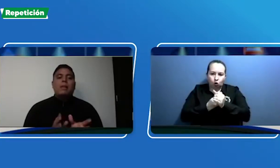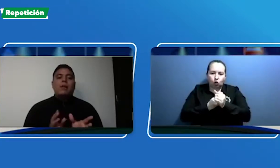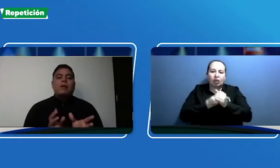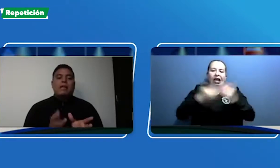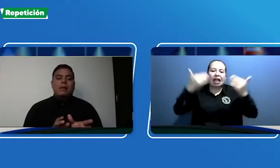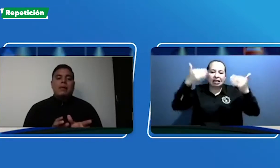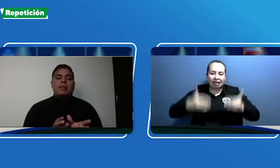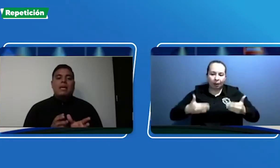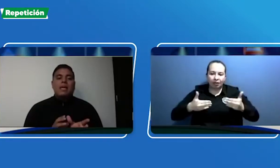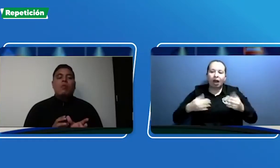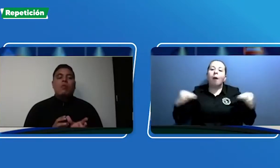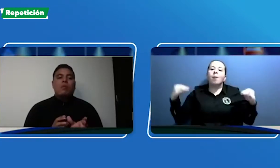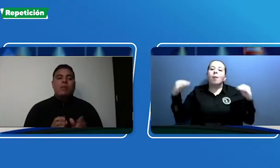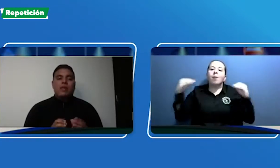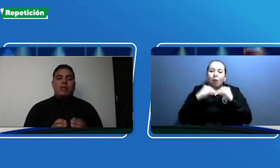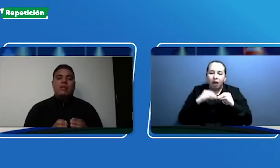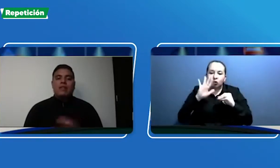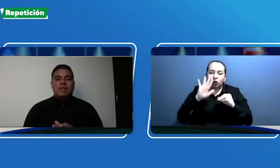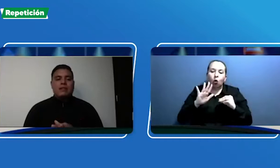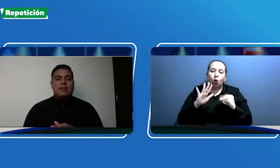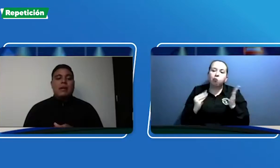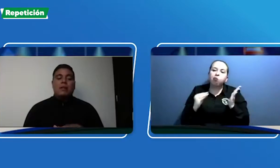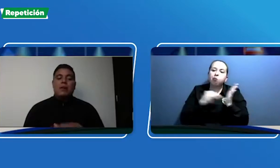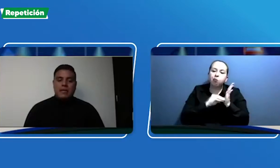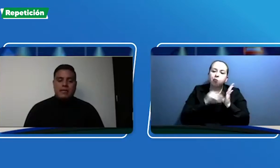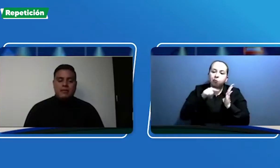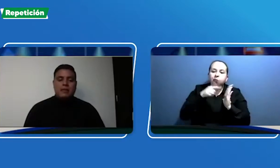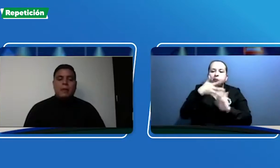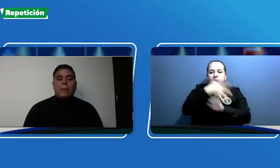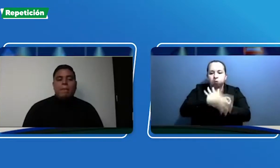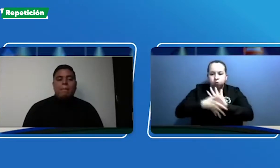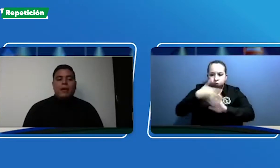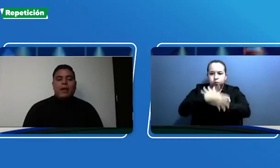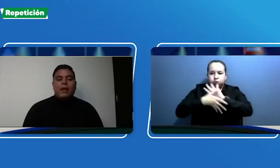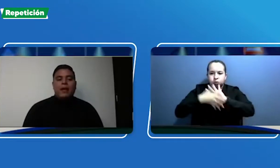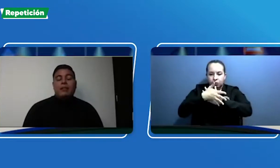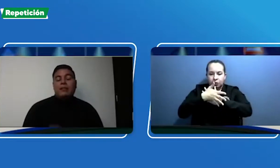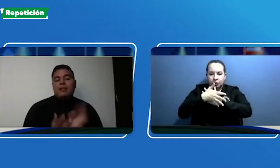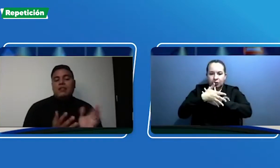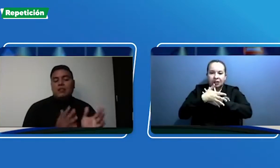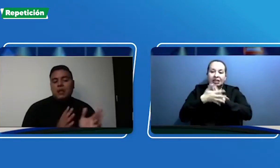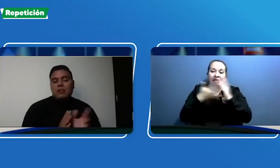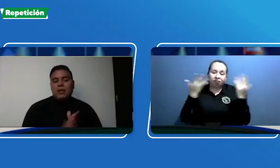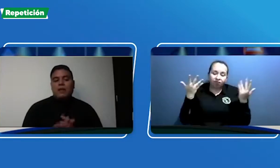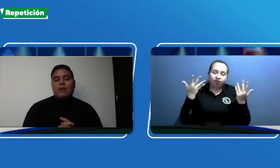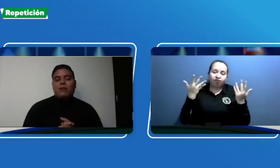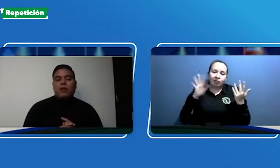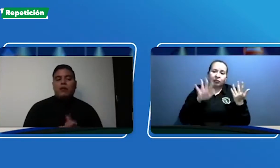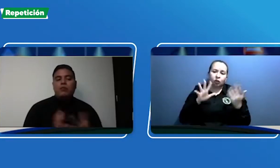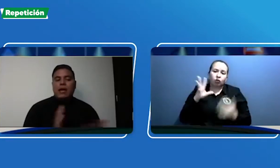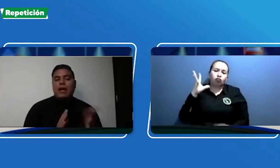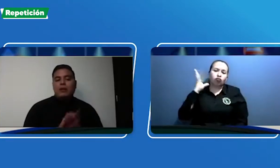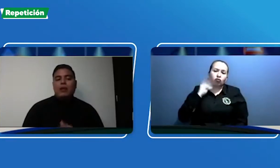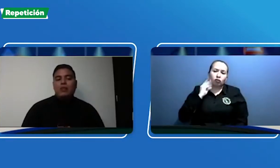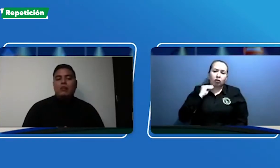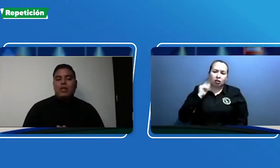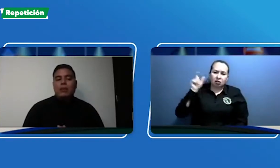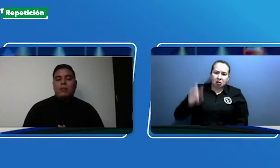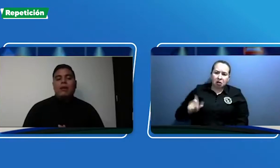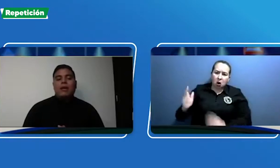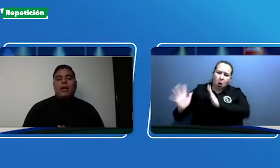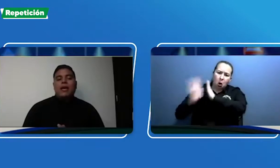pero que también tenía un componente de enseñanza en lengua de señas esta experiencia fue contada hace